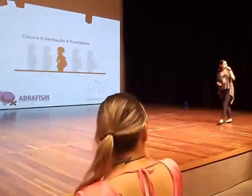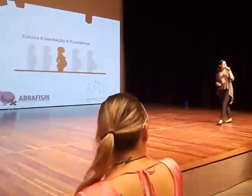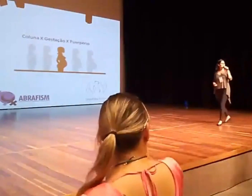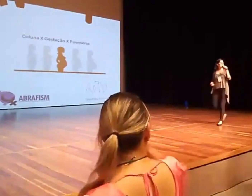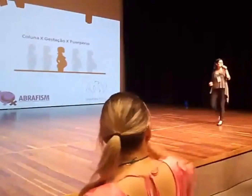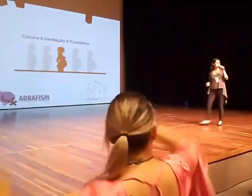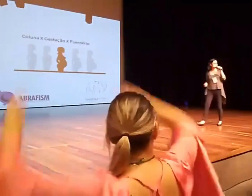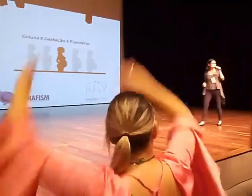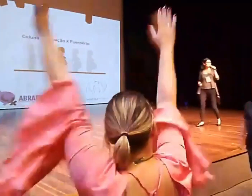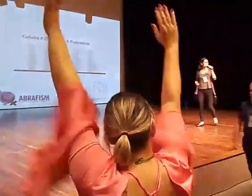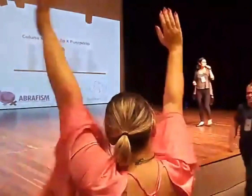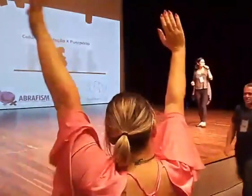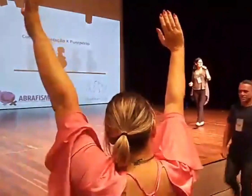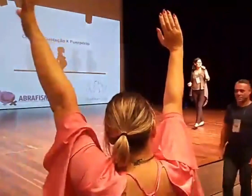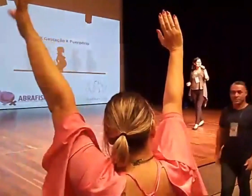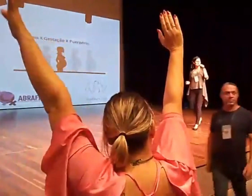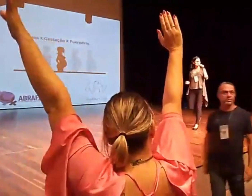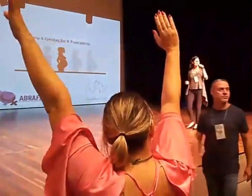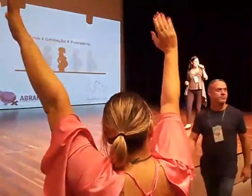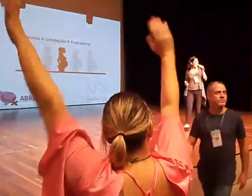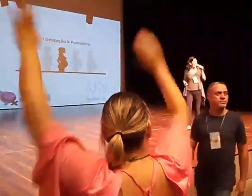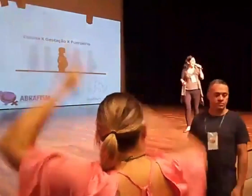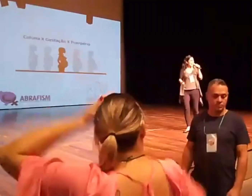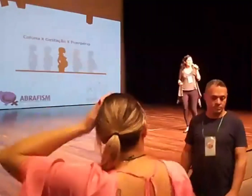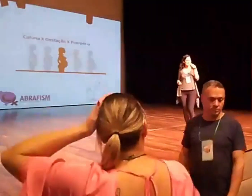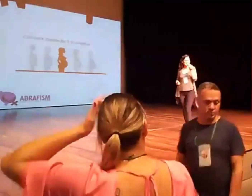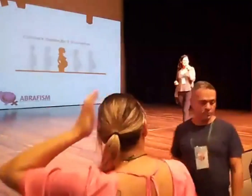Muito bem, gente. Agora vocês acordaram para a aula.